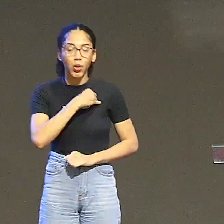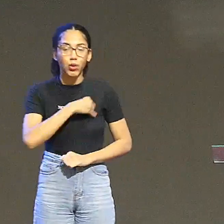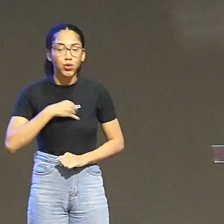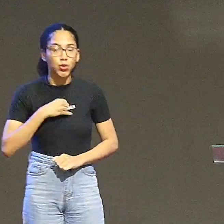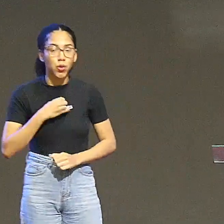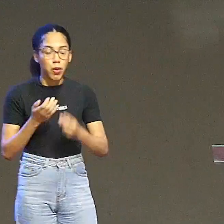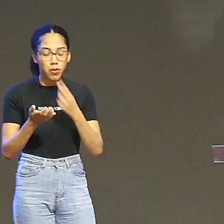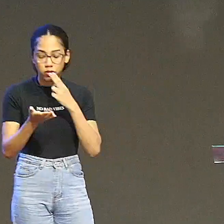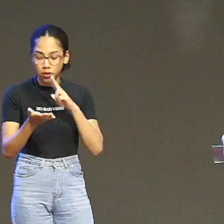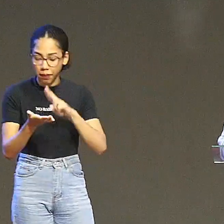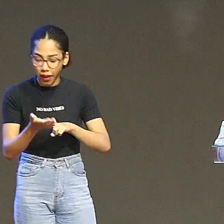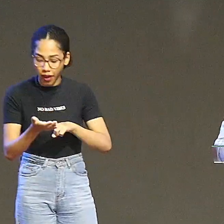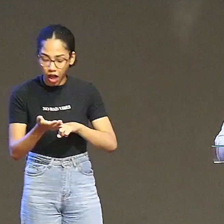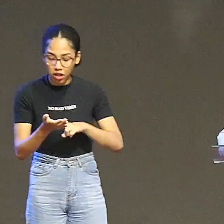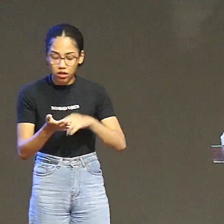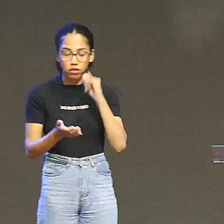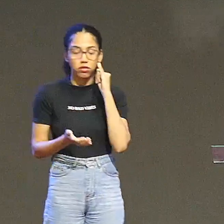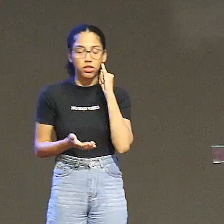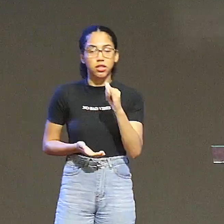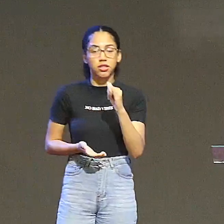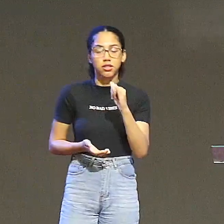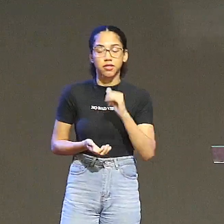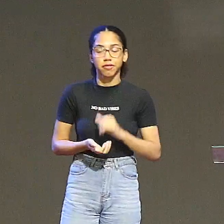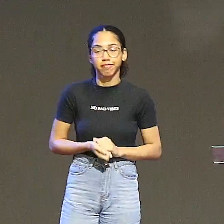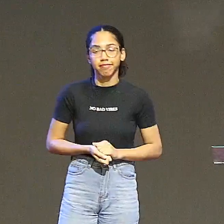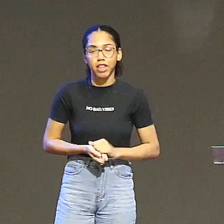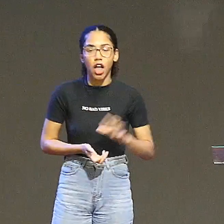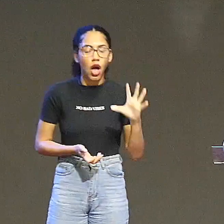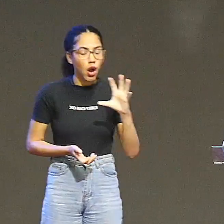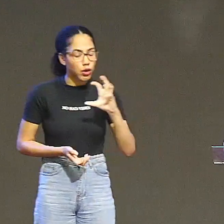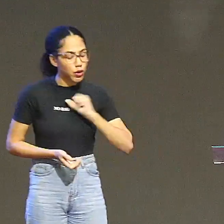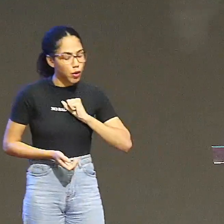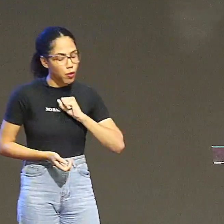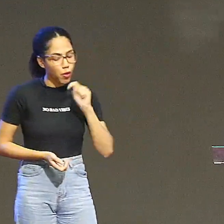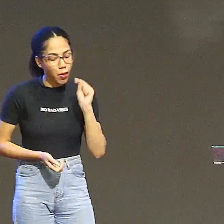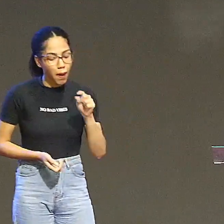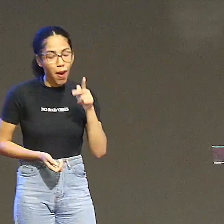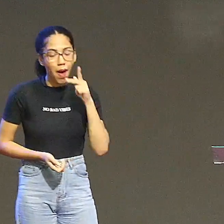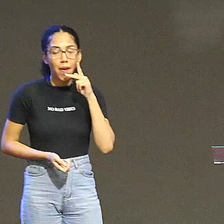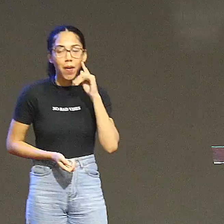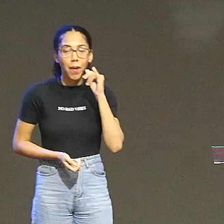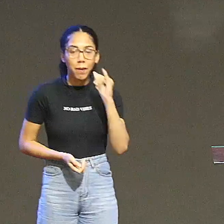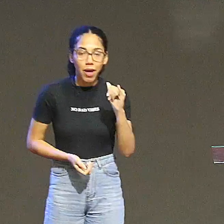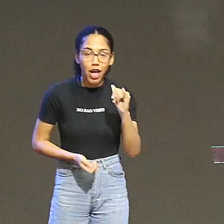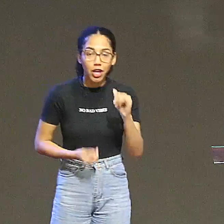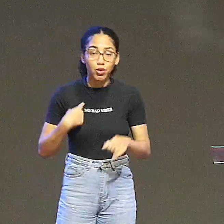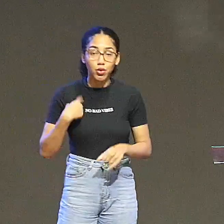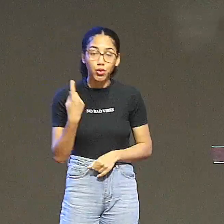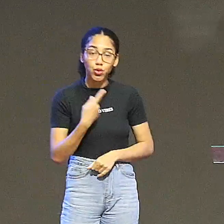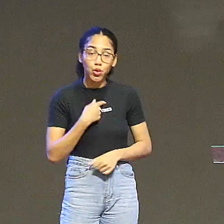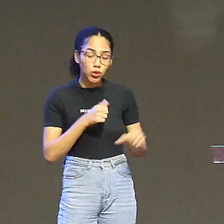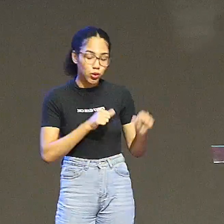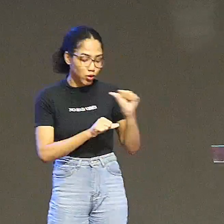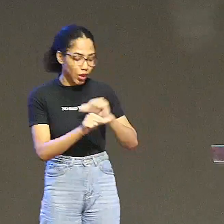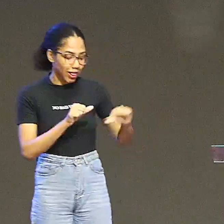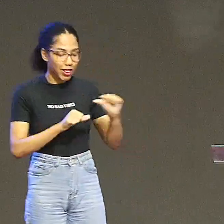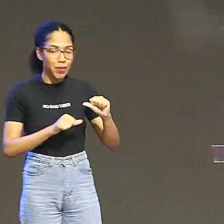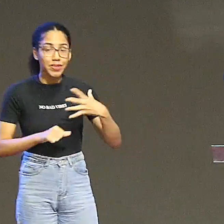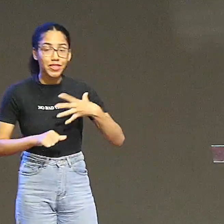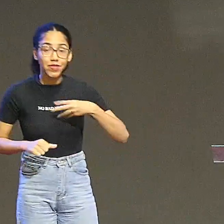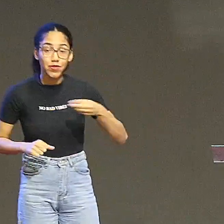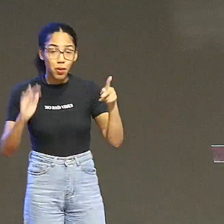gente veja com grande amor nos tem concedido o pai a ponto de sermos chamados filhos